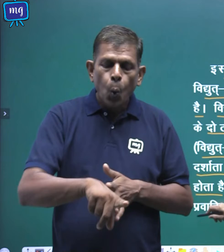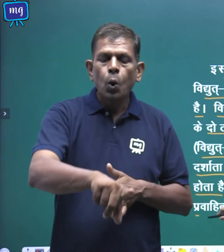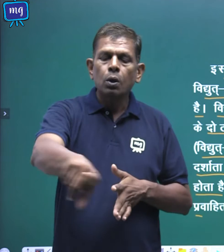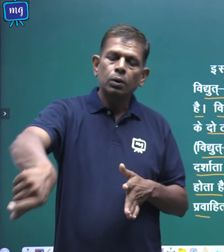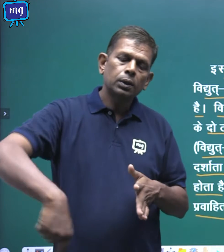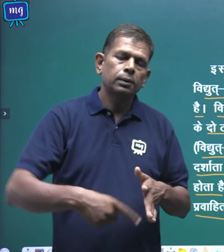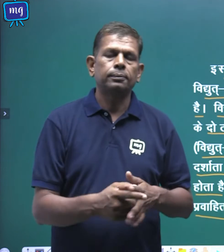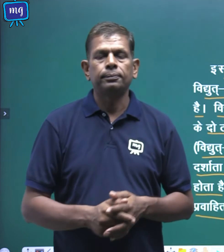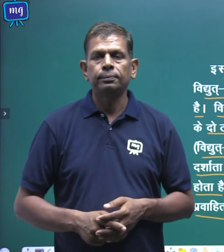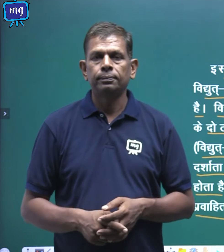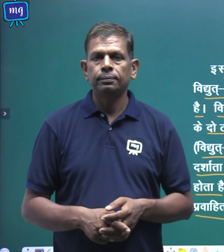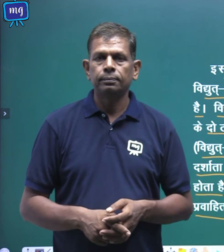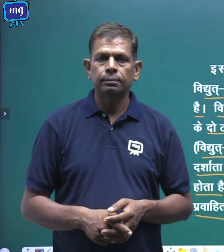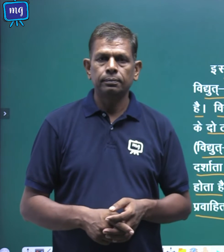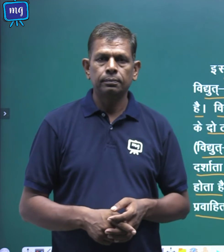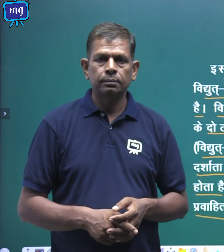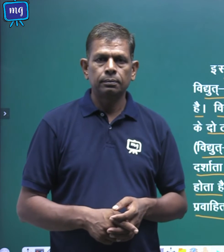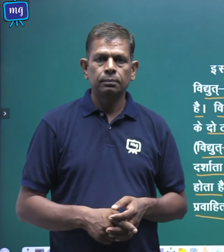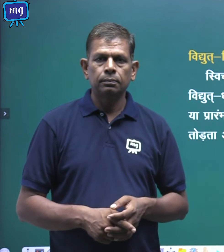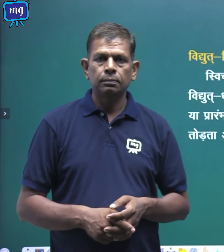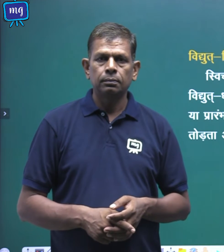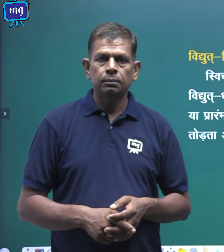प्रवाहित होती है।